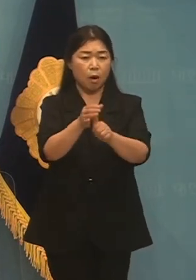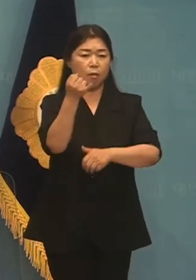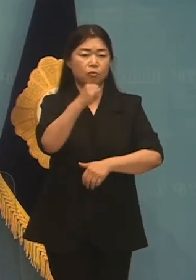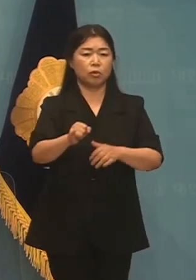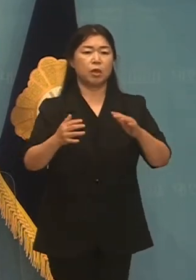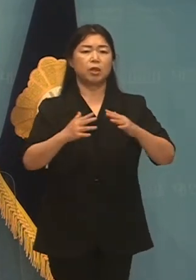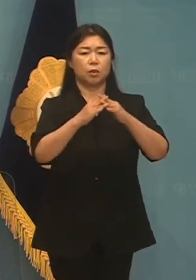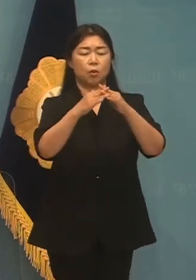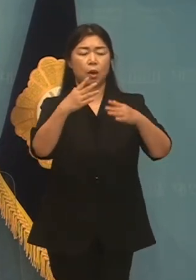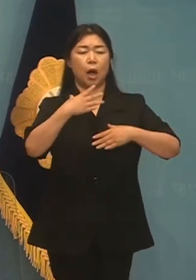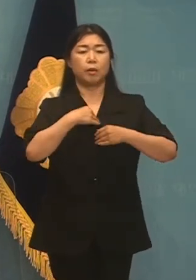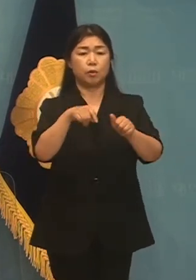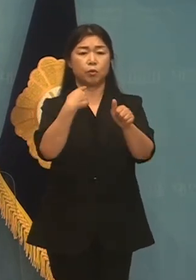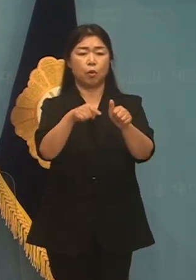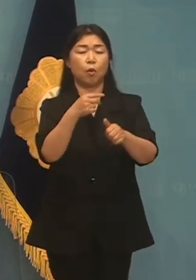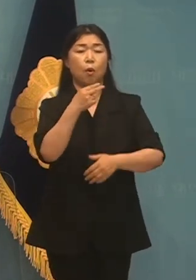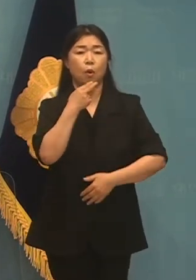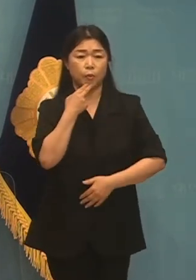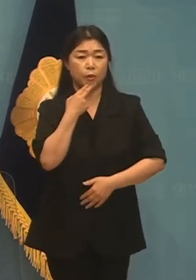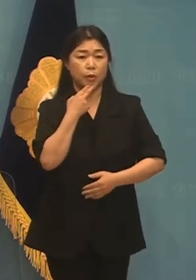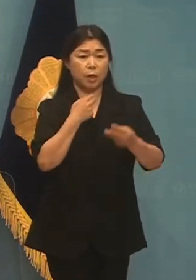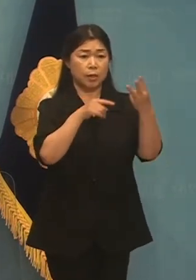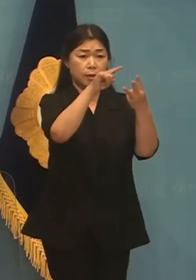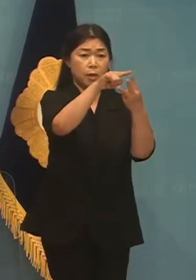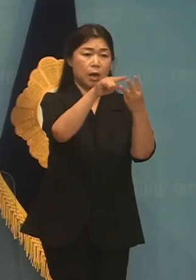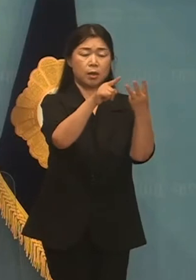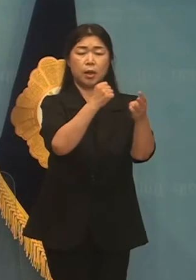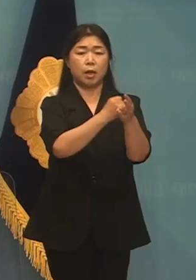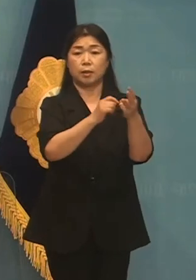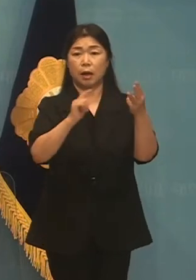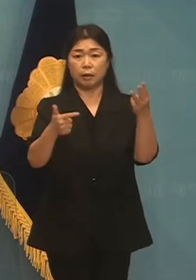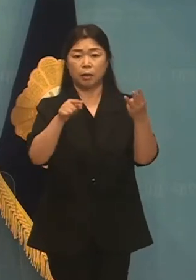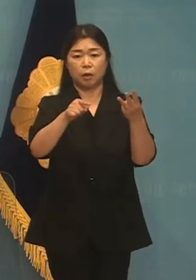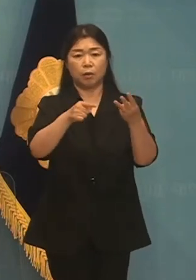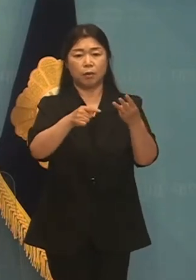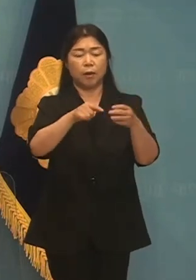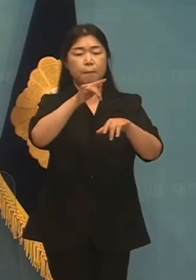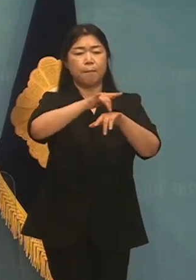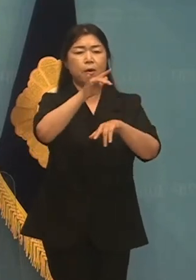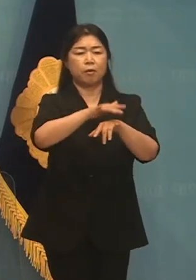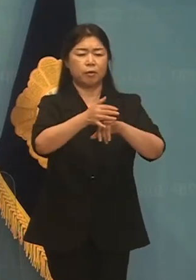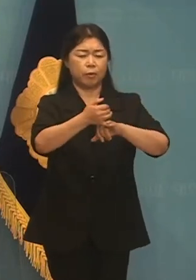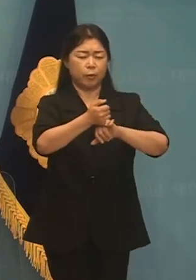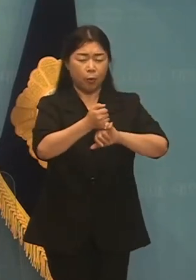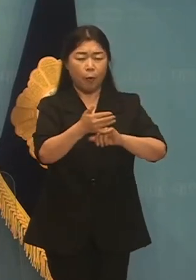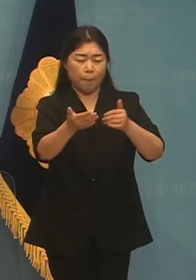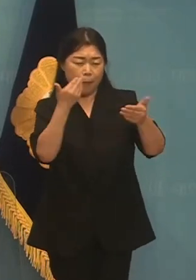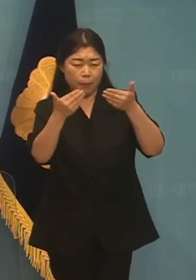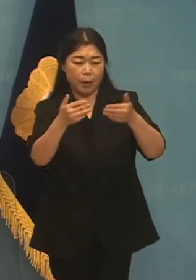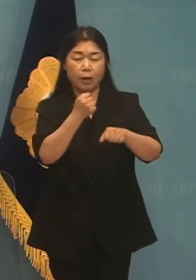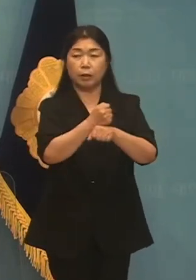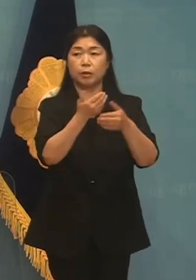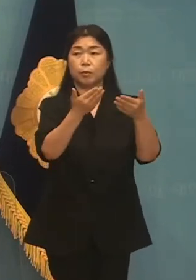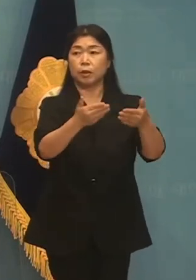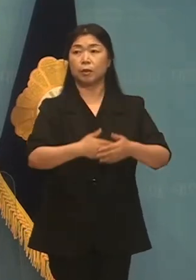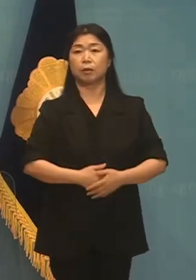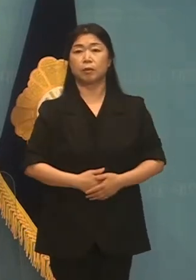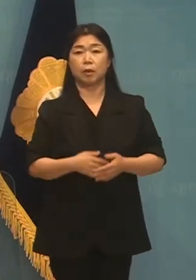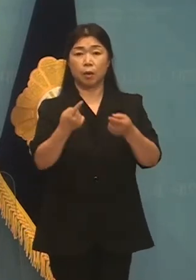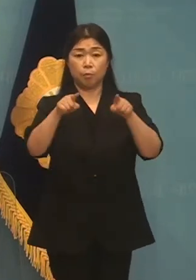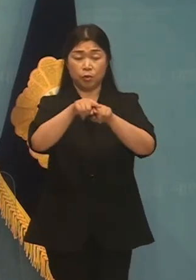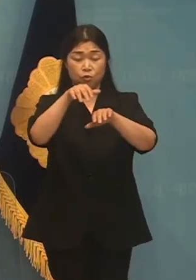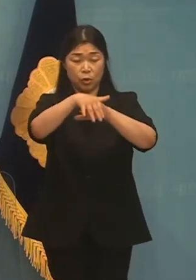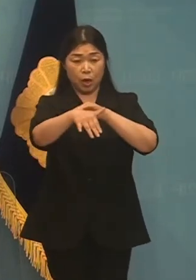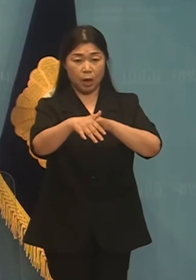안전교육 부재라고 하는 산불 관행을 반드시 발본색원하겠습니다.